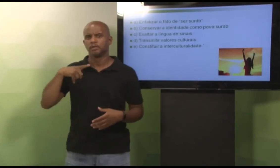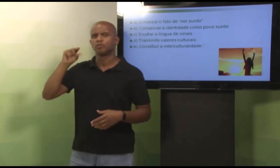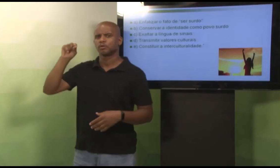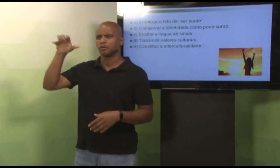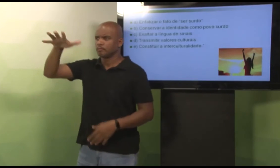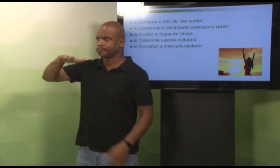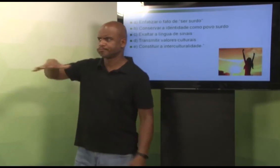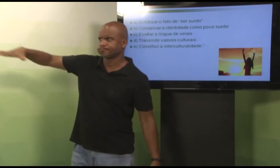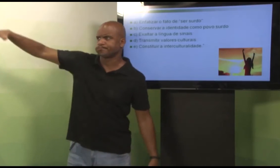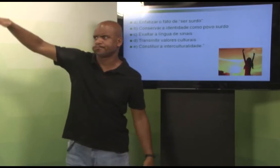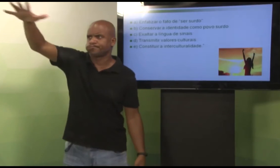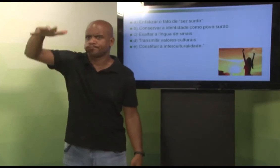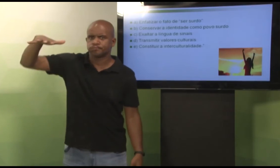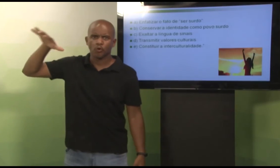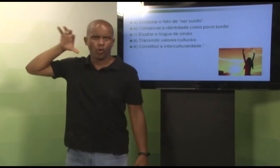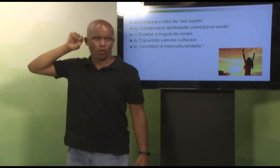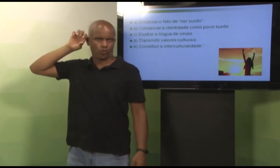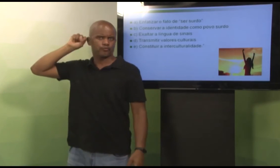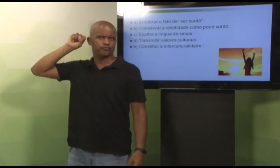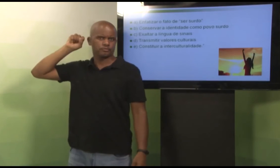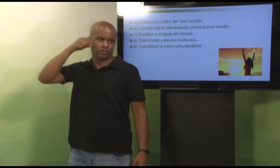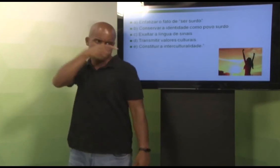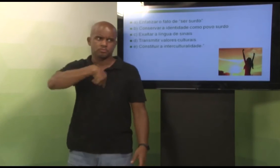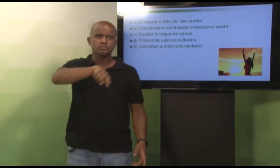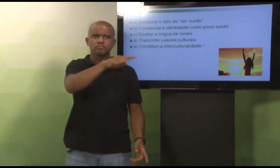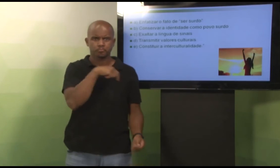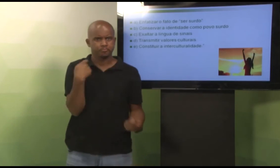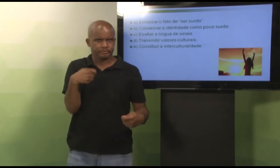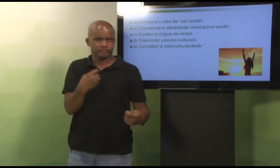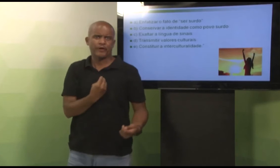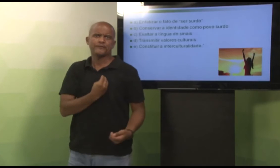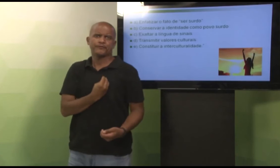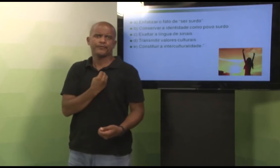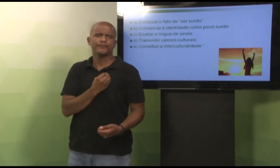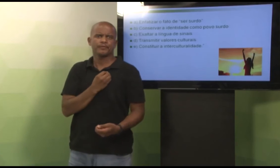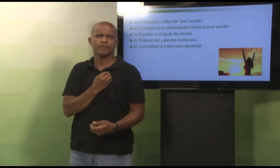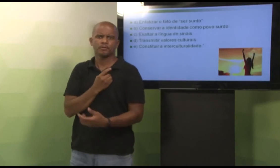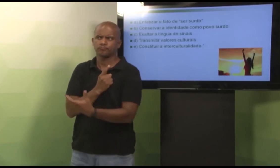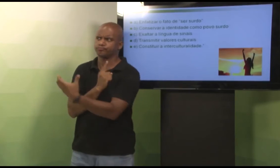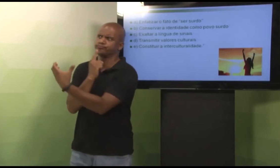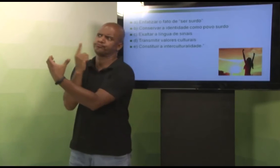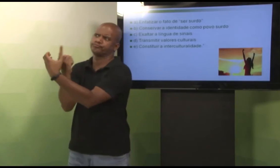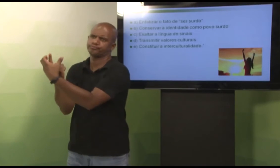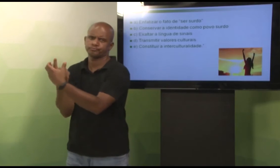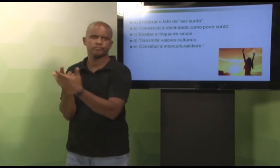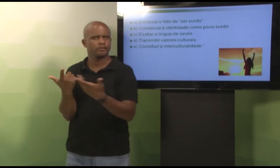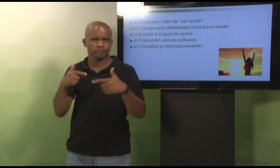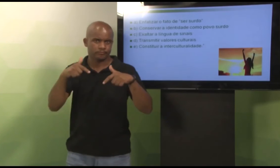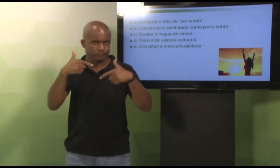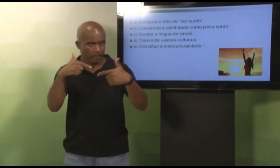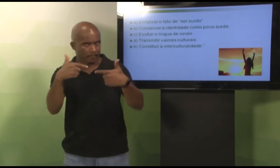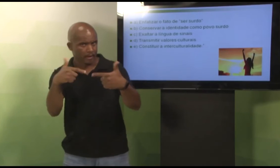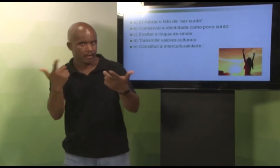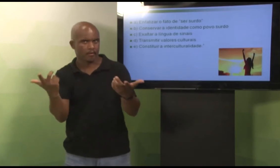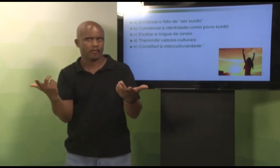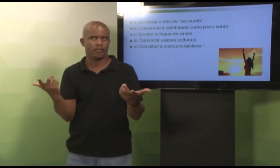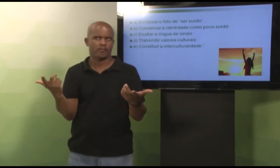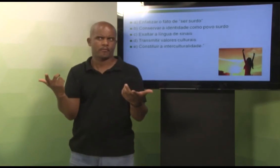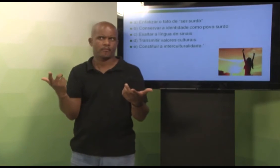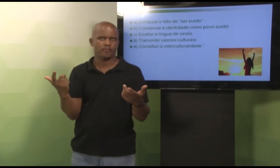se eu sou surdo, tenho uma comunidade surda, aos ouvintes, a comunidade ouvinte.